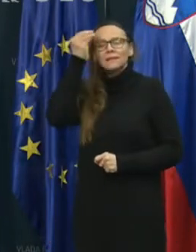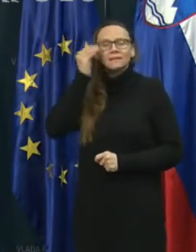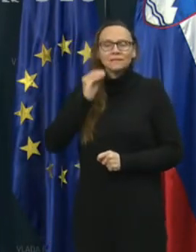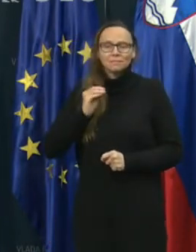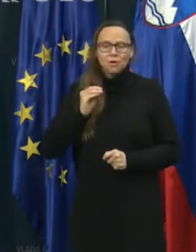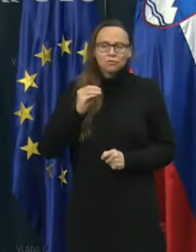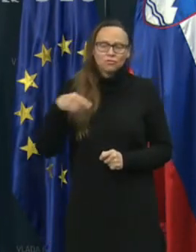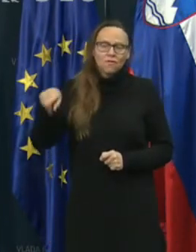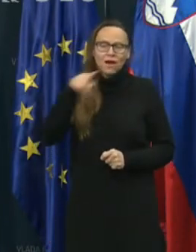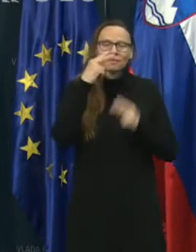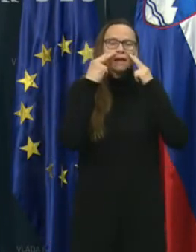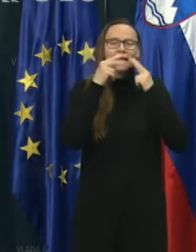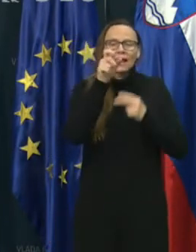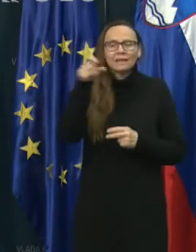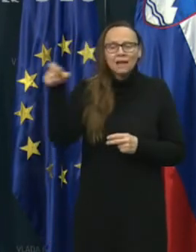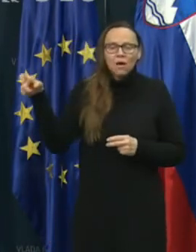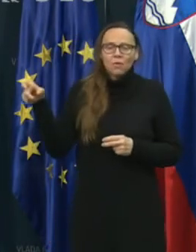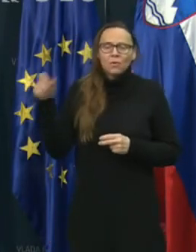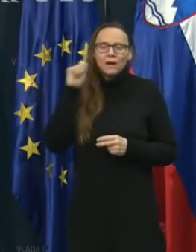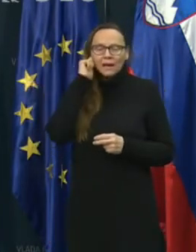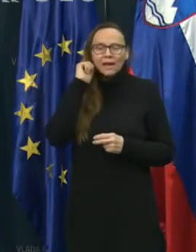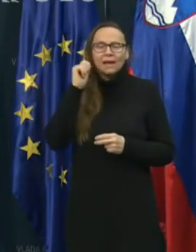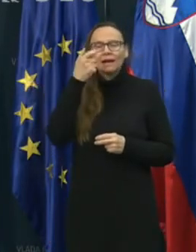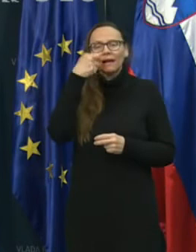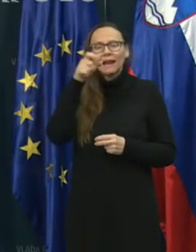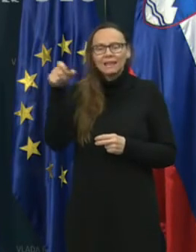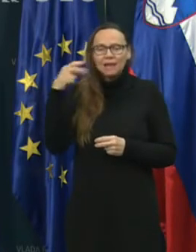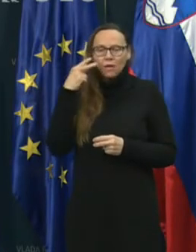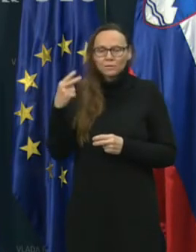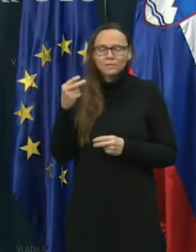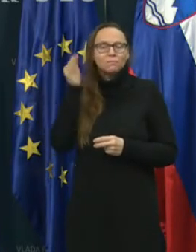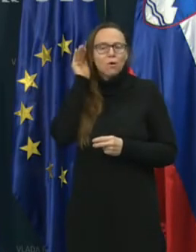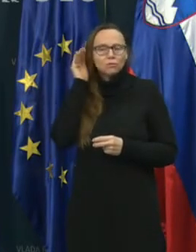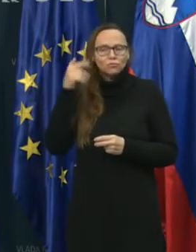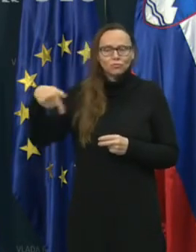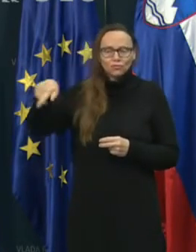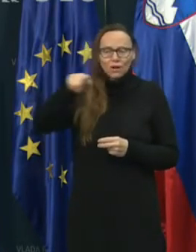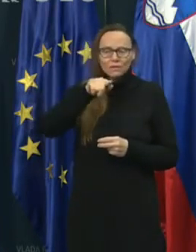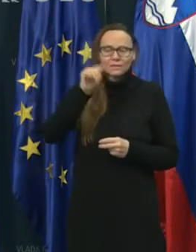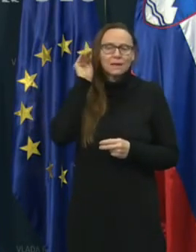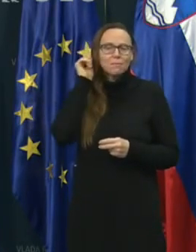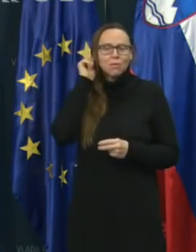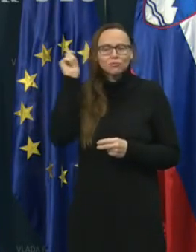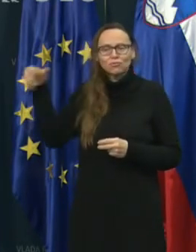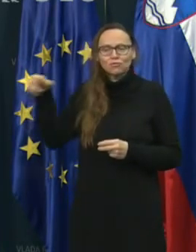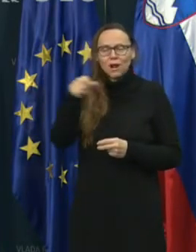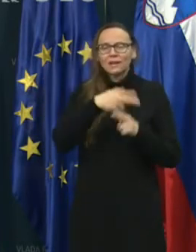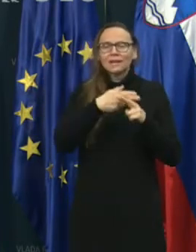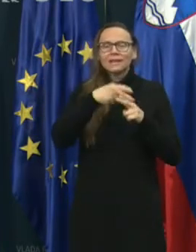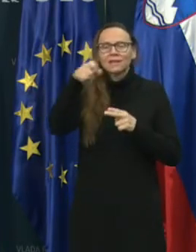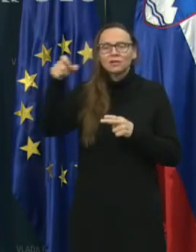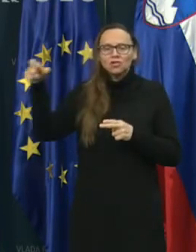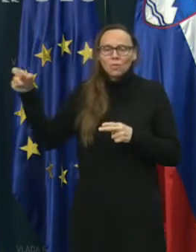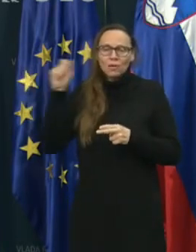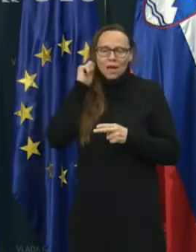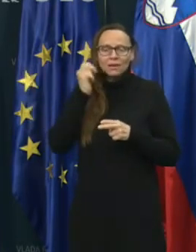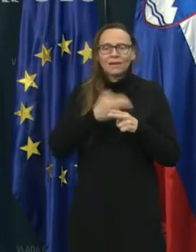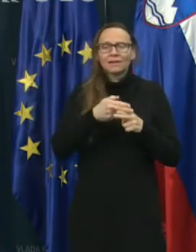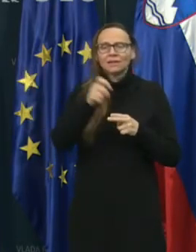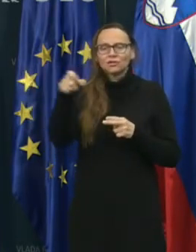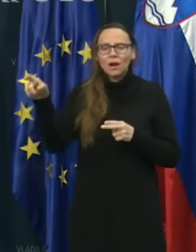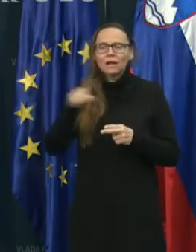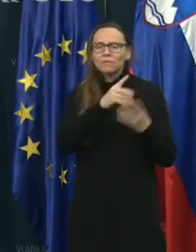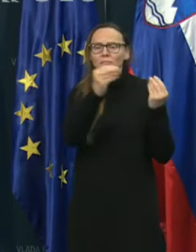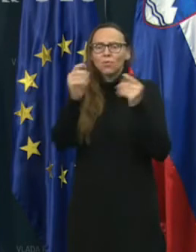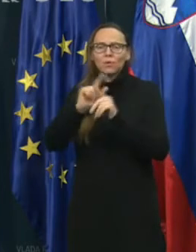spoštovane gledalke, spoštovani gledalci, poslušalke in poslušalci, državljanke in državljani in številni